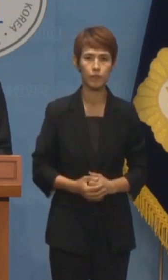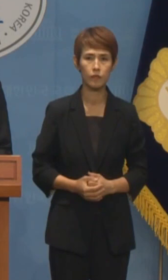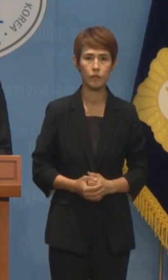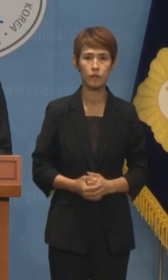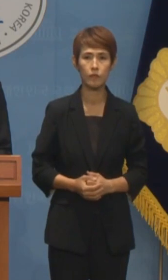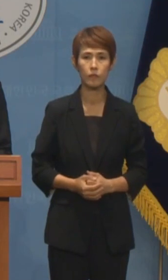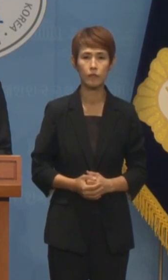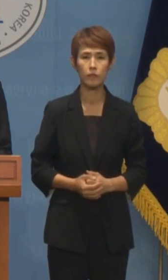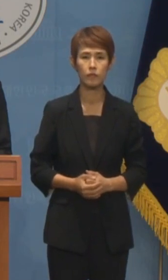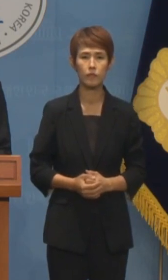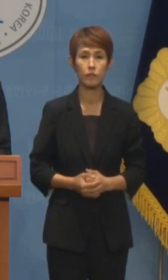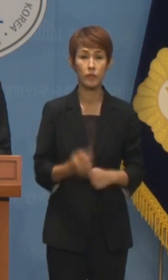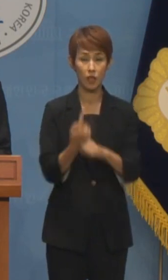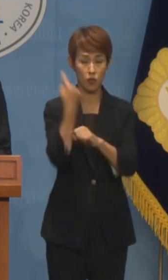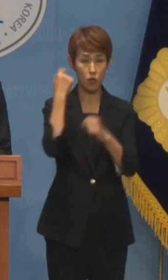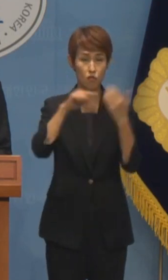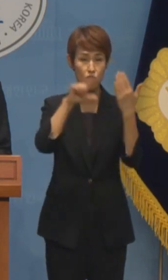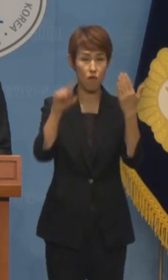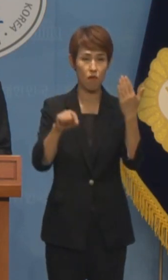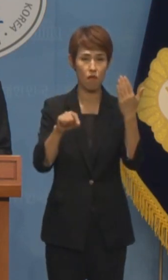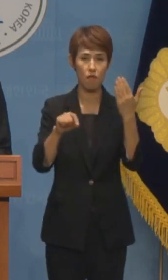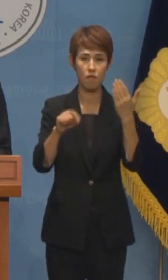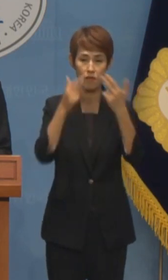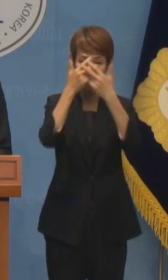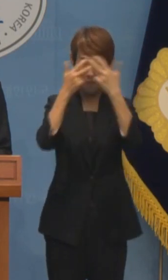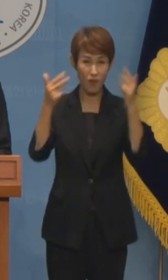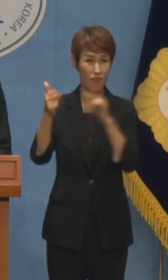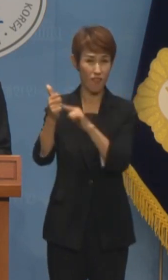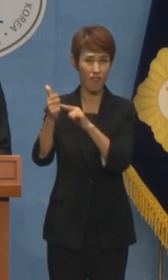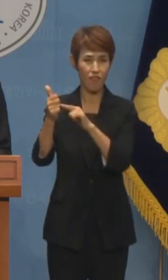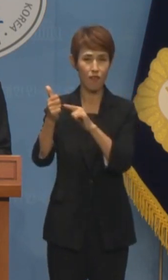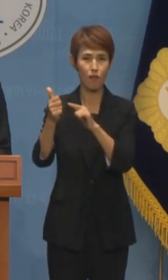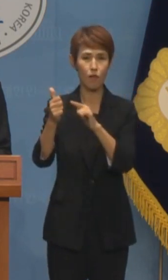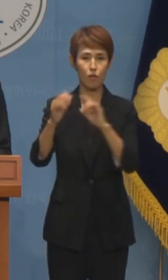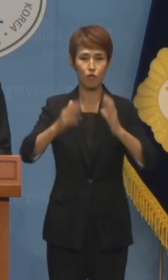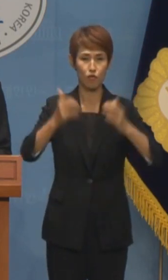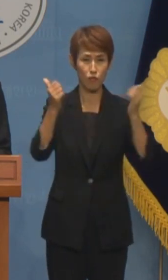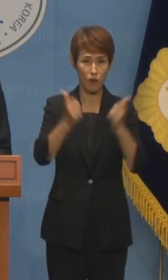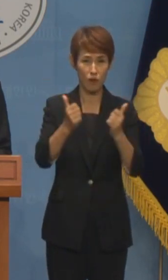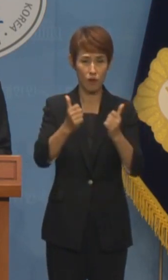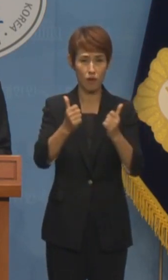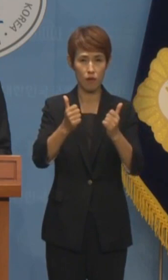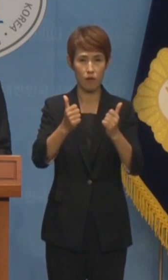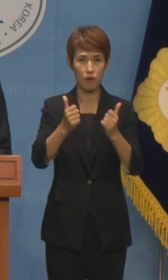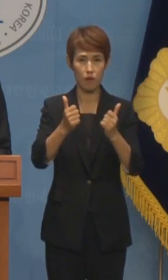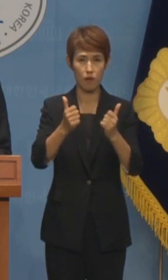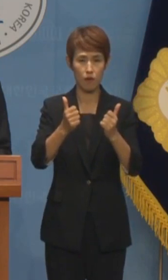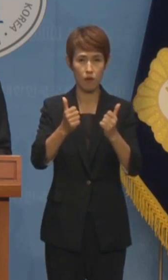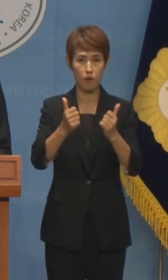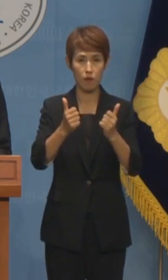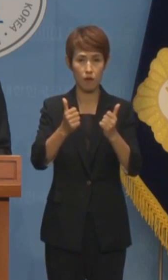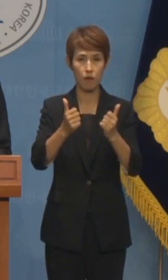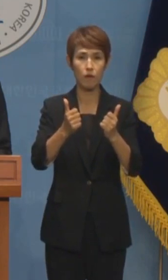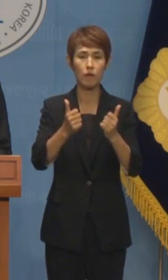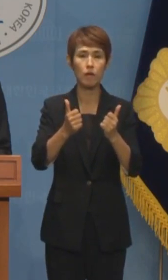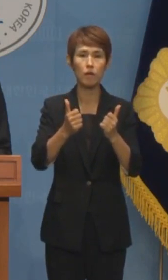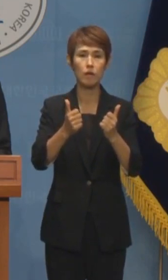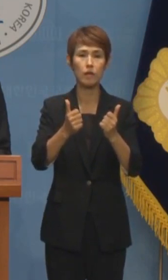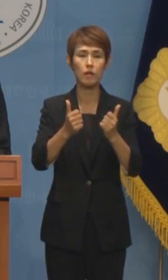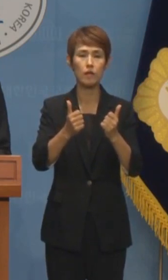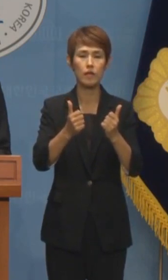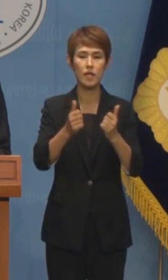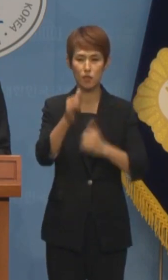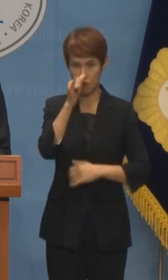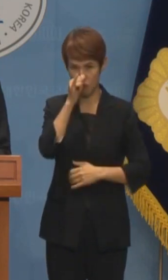지난해 9월 이재명 대표가 정기국회 일정을 이유로 소환조사 일자 변경을